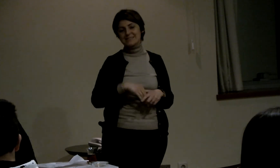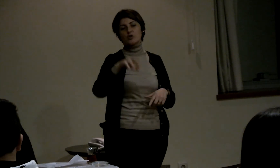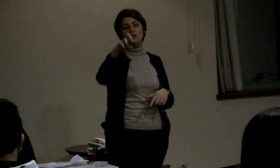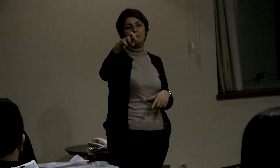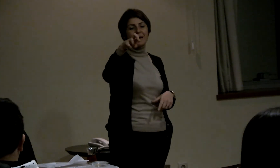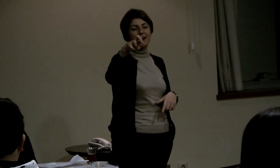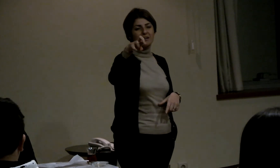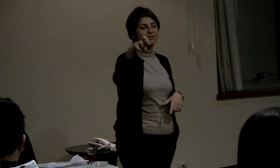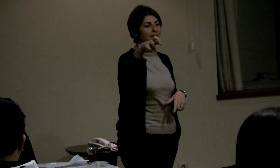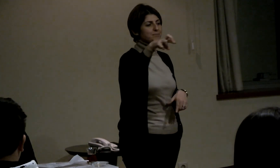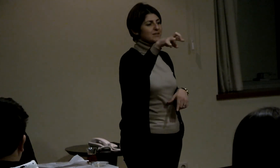Pansiyonda P harfi yaptık.